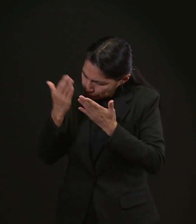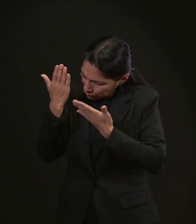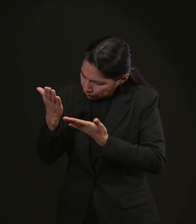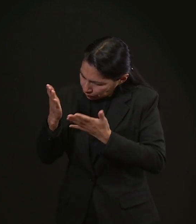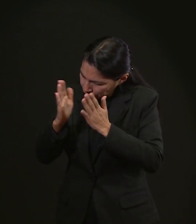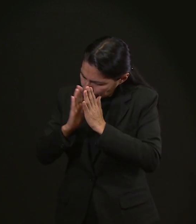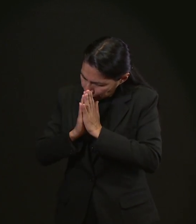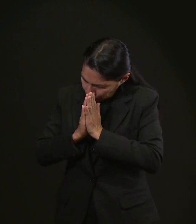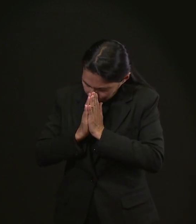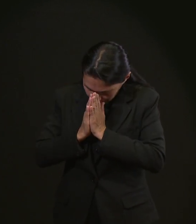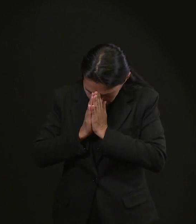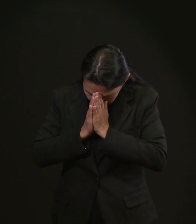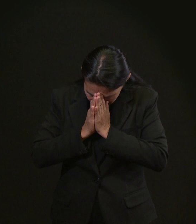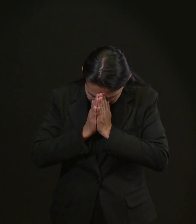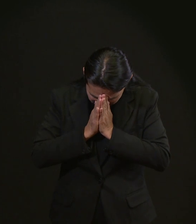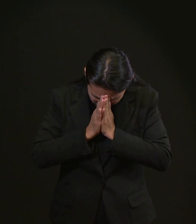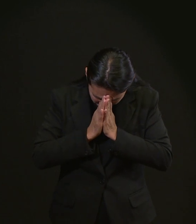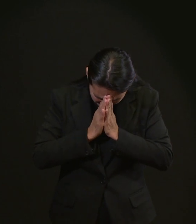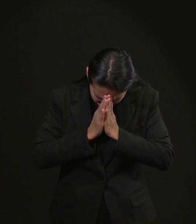pedimos